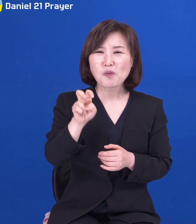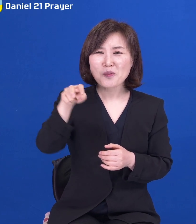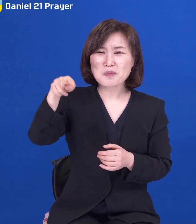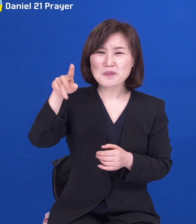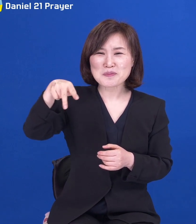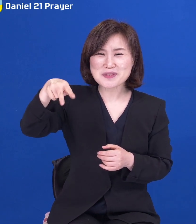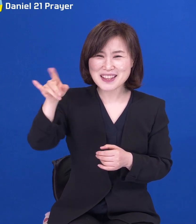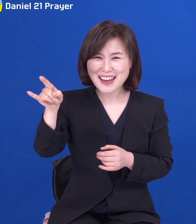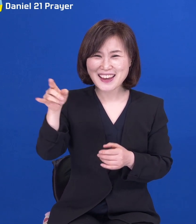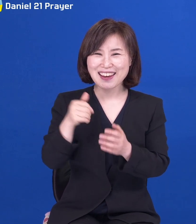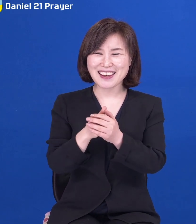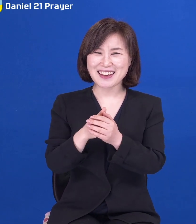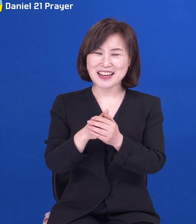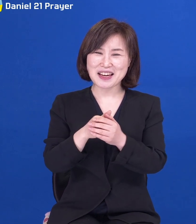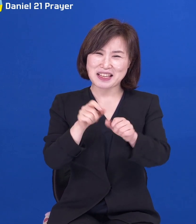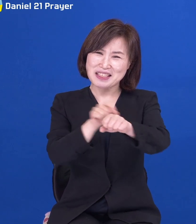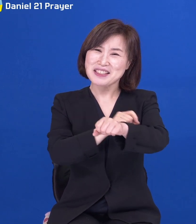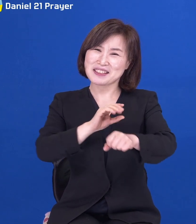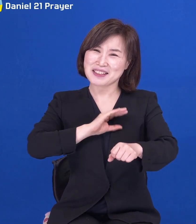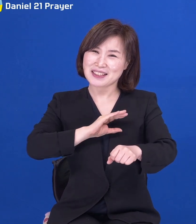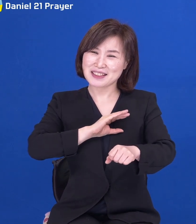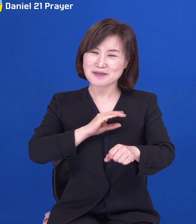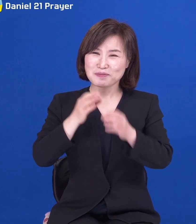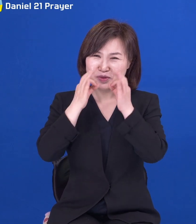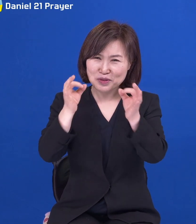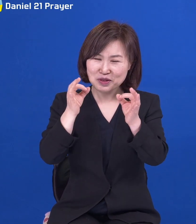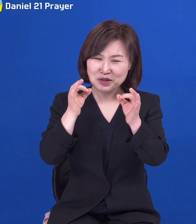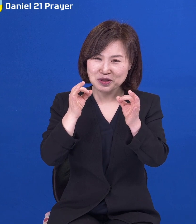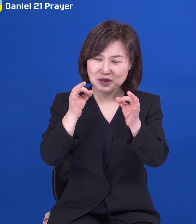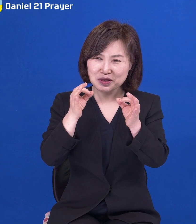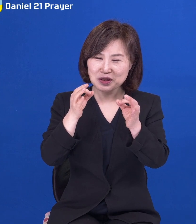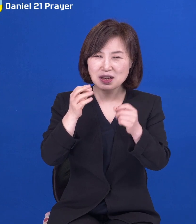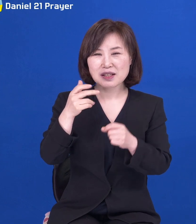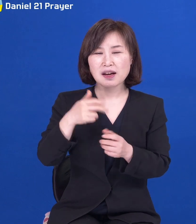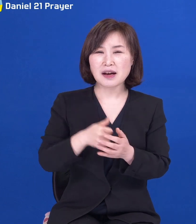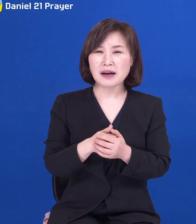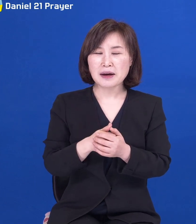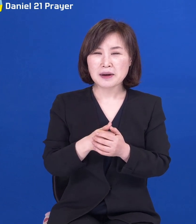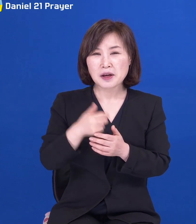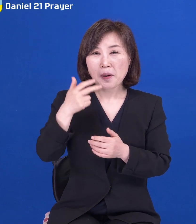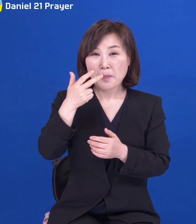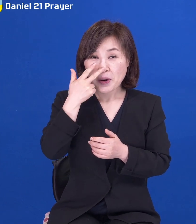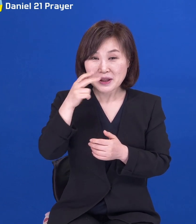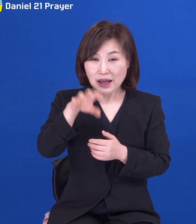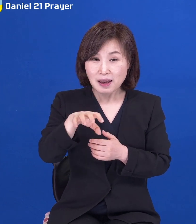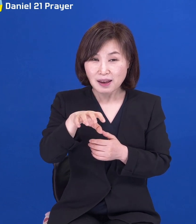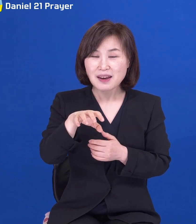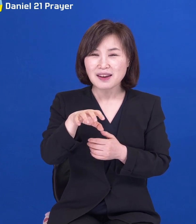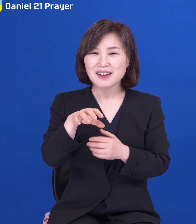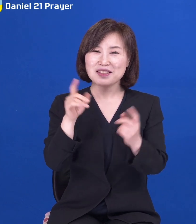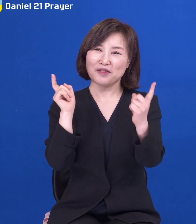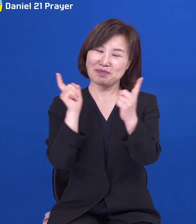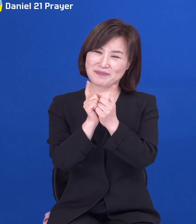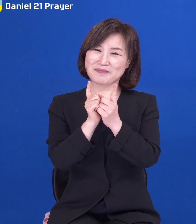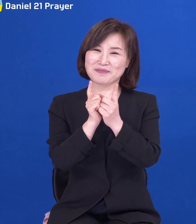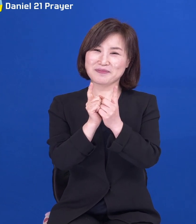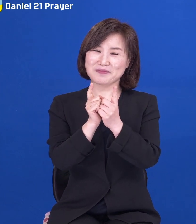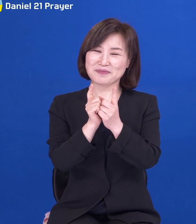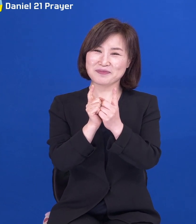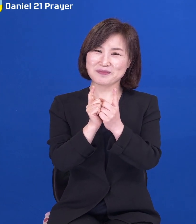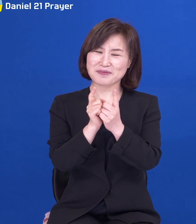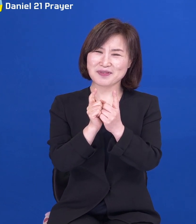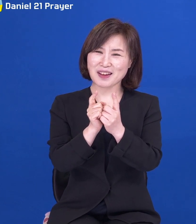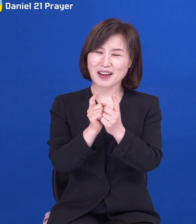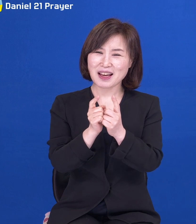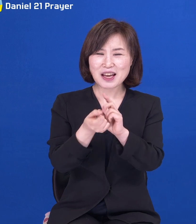이제 평택역전에서 어릴 때 친구를 만났는데요. 지금도 만나면 뭐 그냥 아픈 추억들은